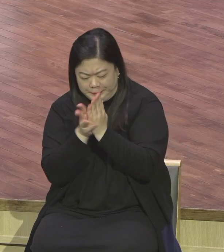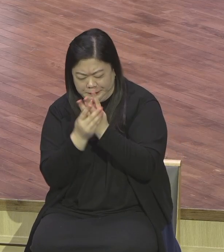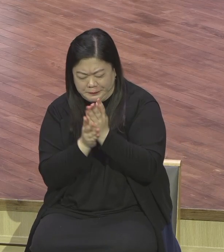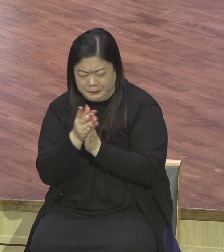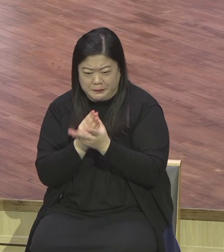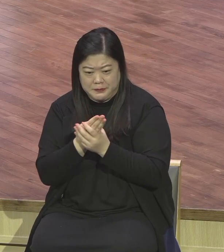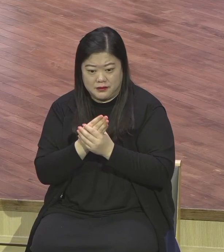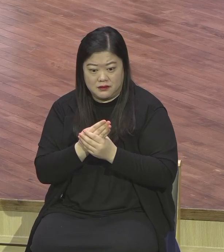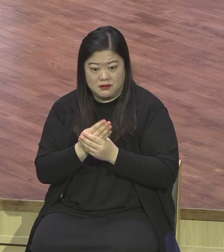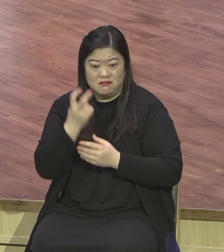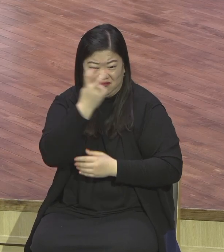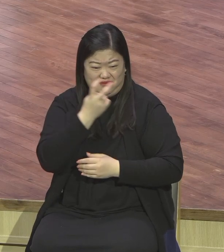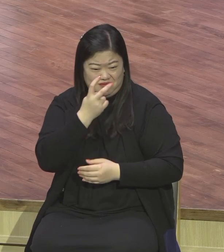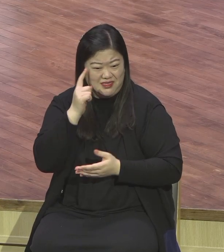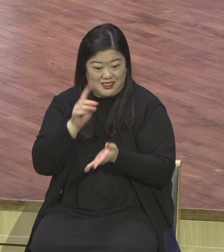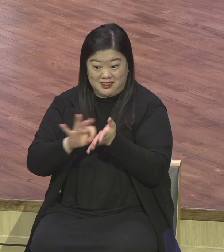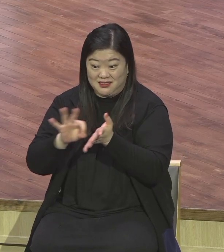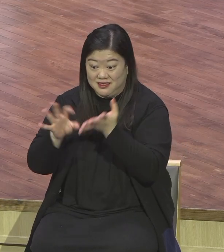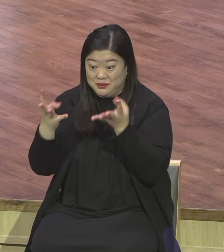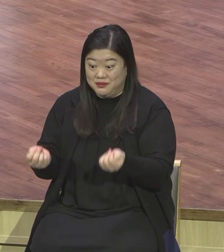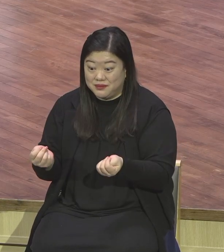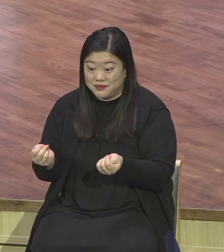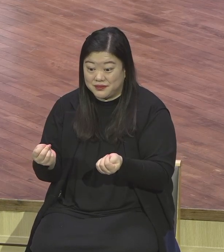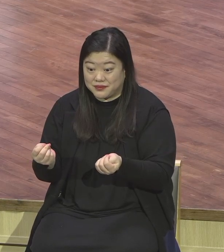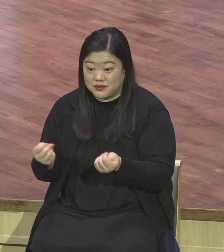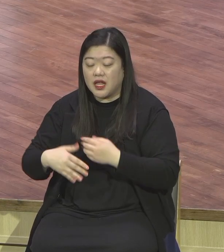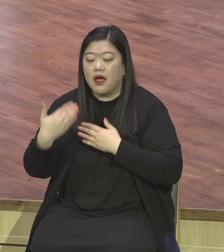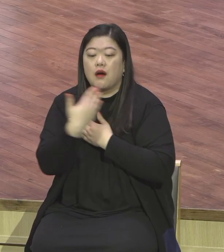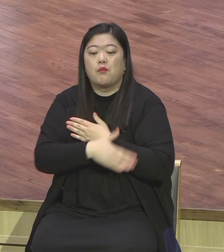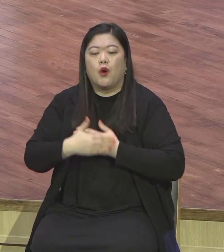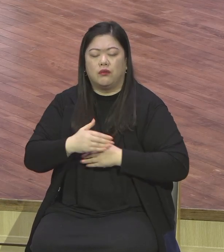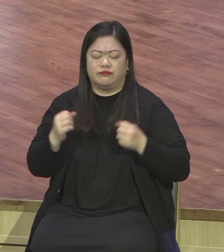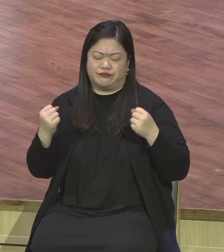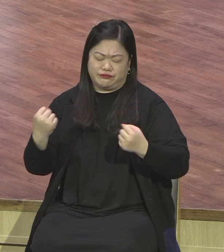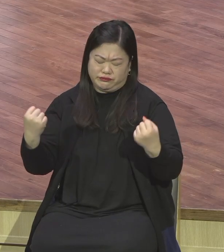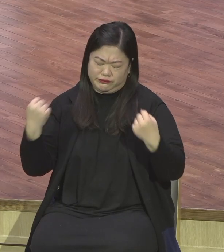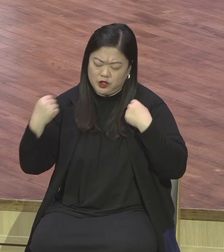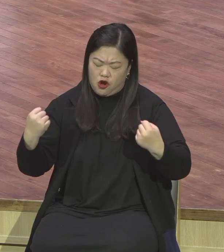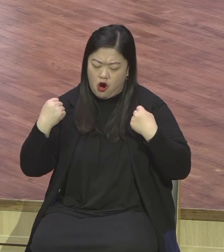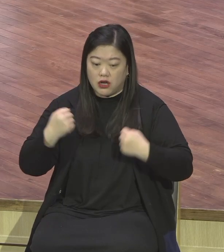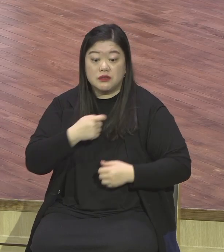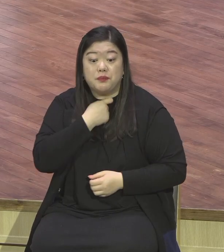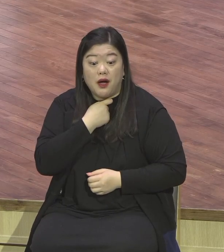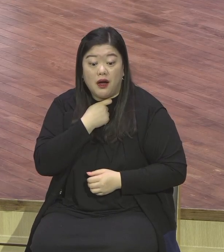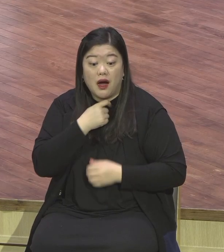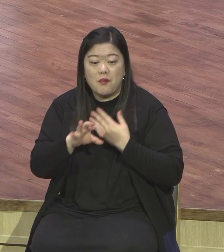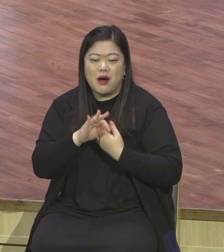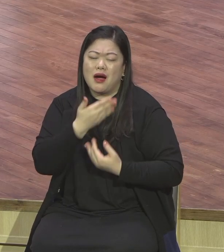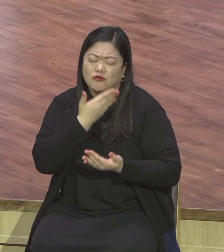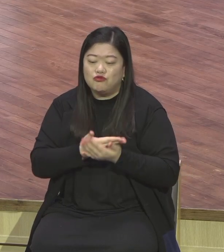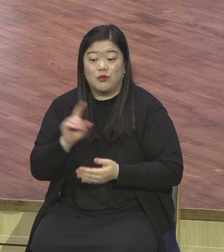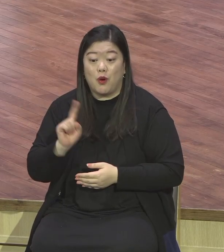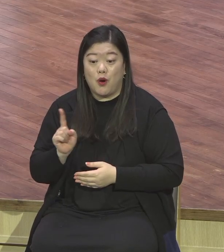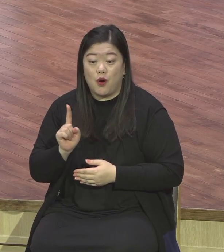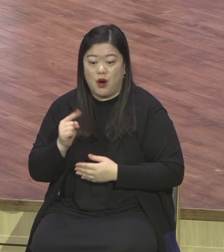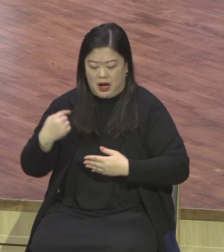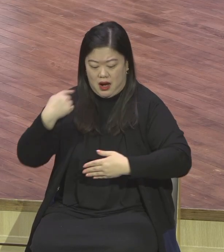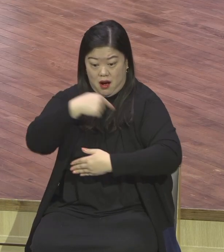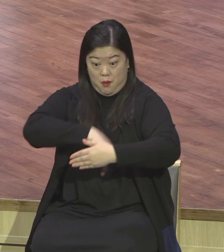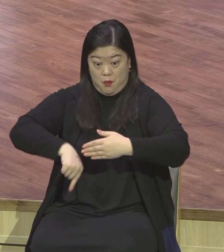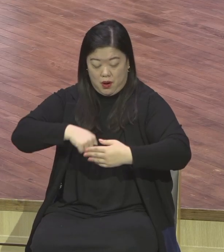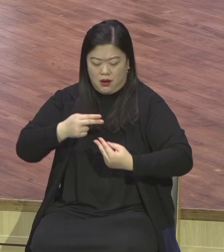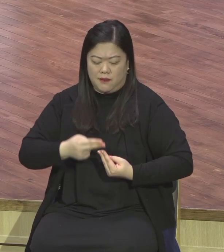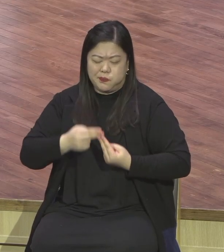몸이 건강하기 위해서 가장 중요한 것이 뭐냐 몸이 건강하기 위해서 우리 몸에 있는 독소가